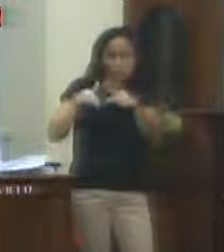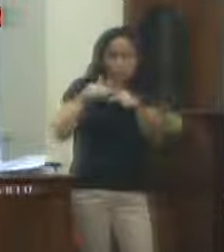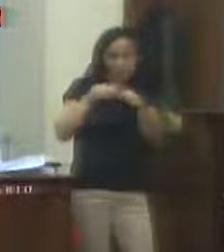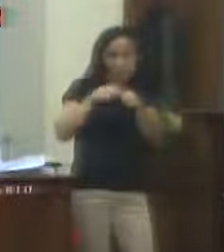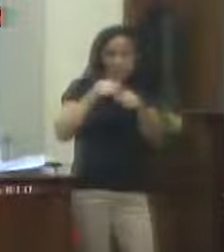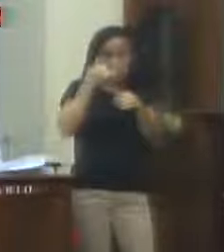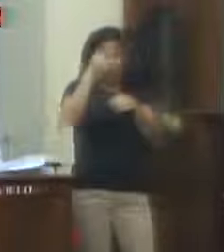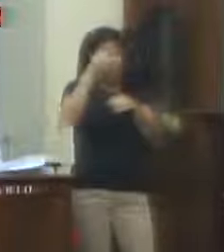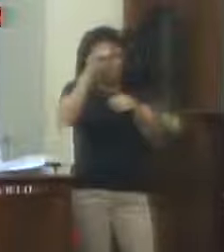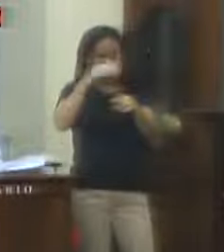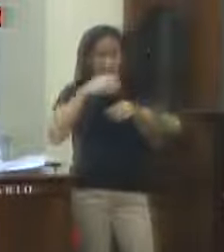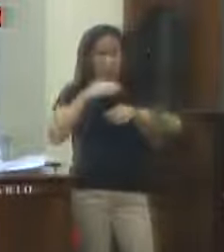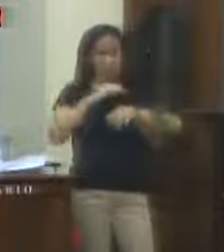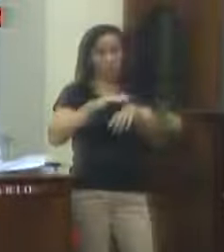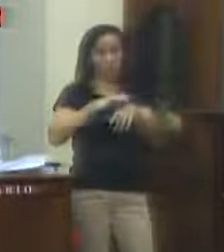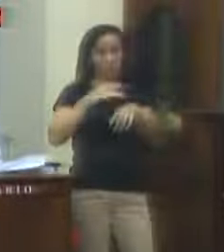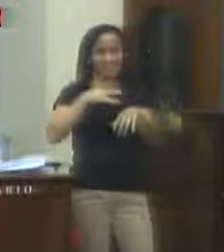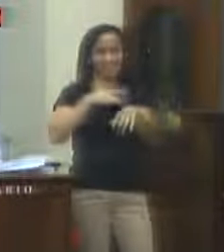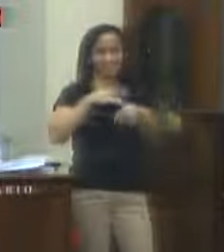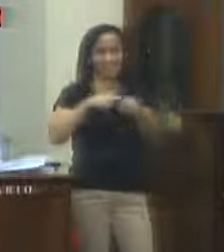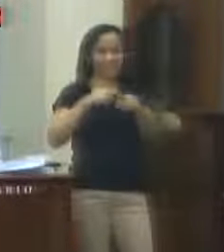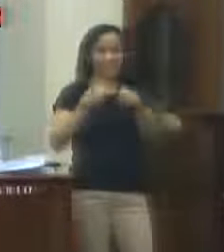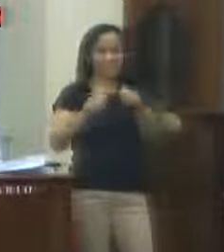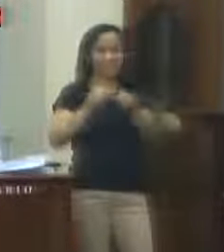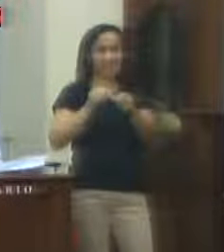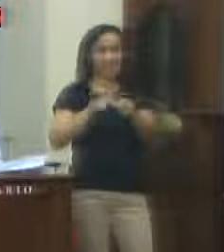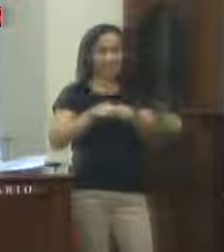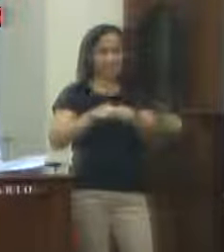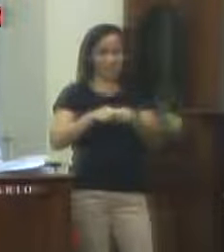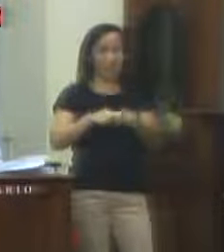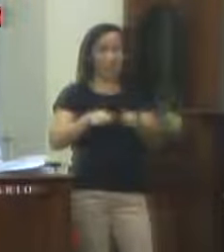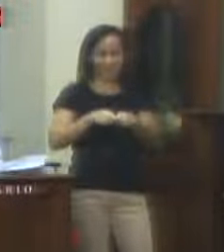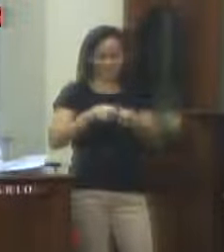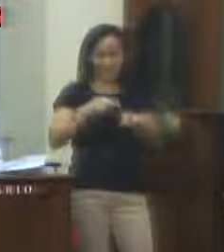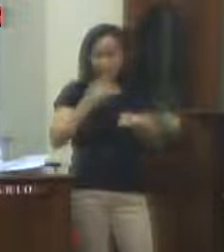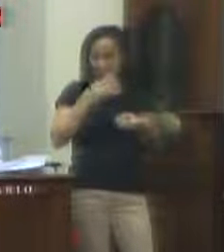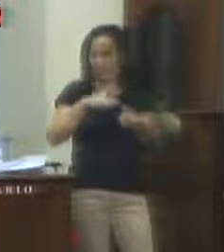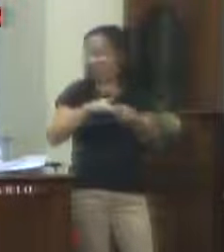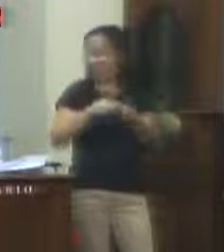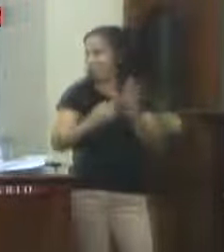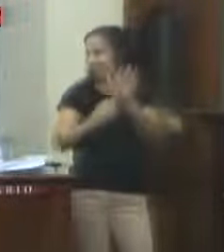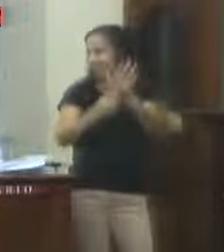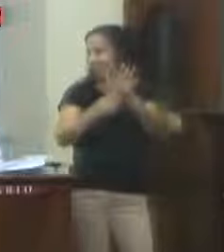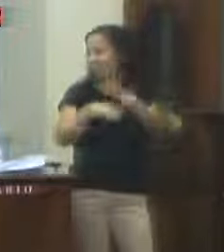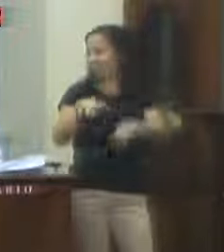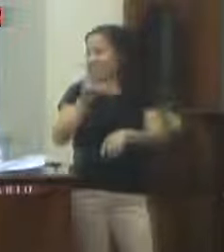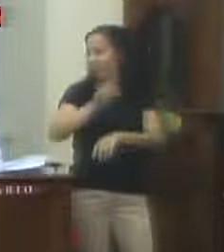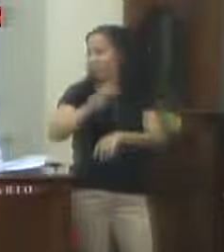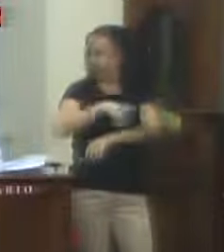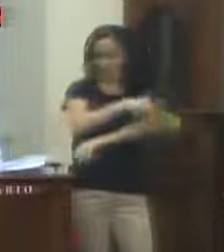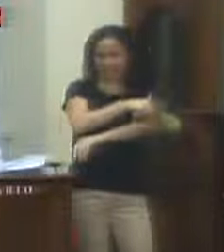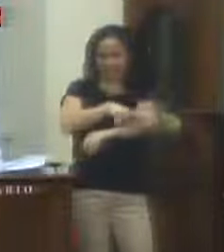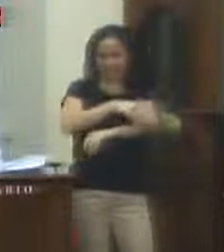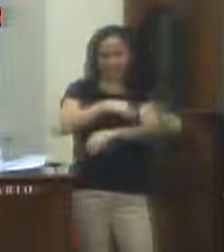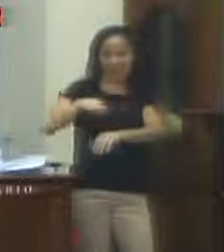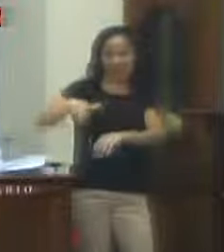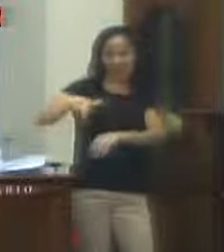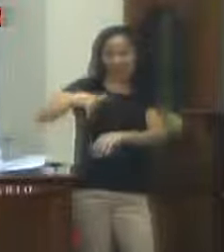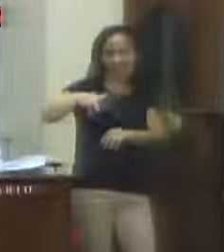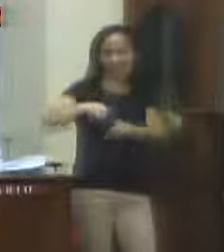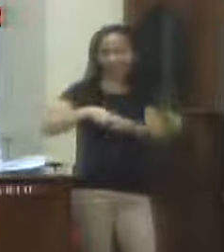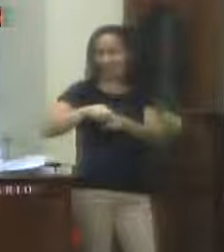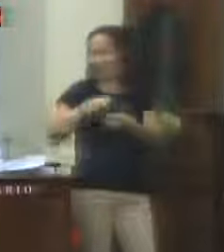doenças e melhoria de saúde em toda a nossa população. E com a revitalização desse espaço usado para a caminhada, será proporcionado